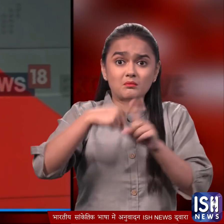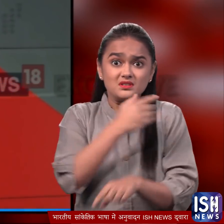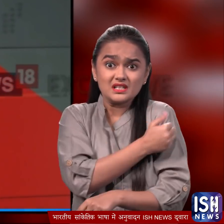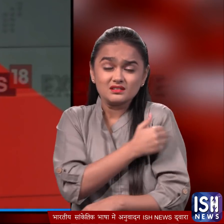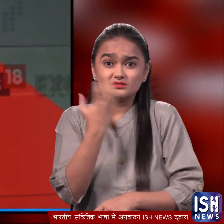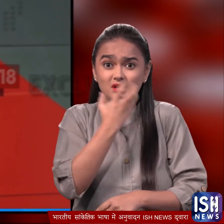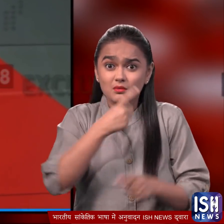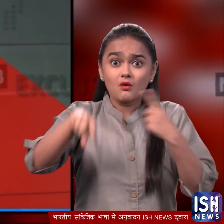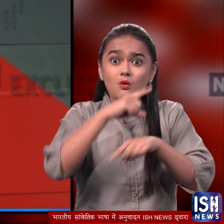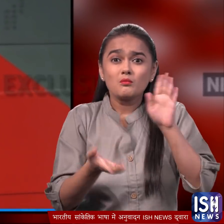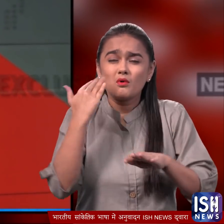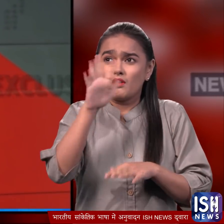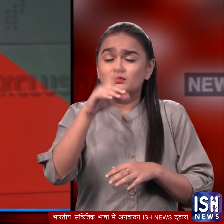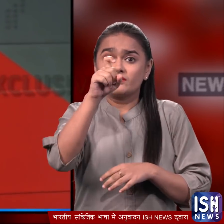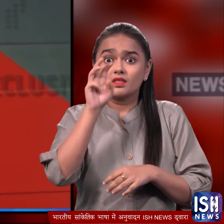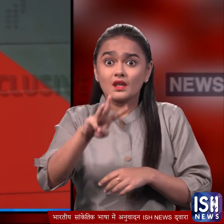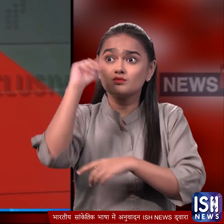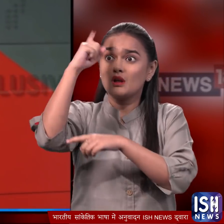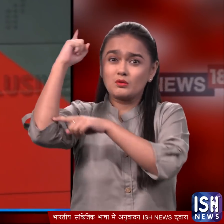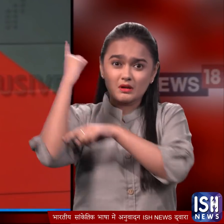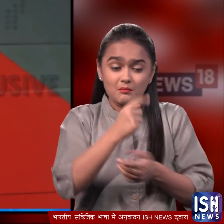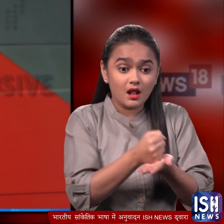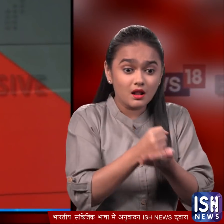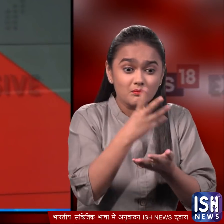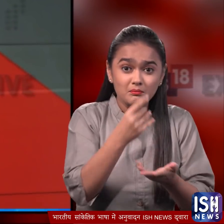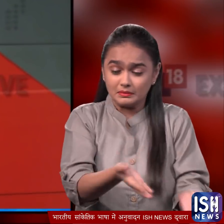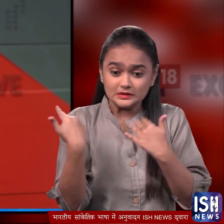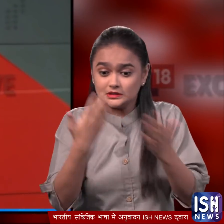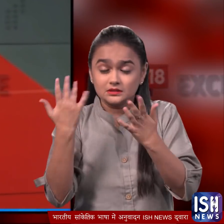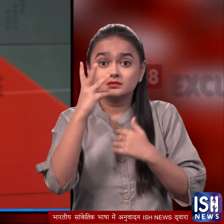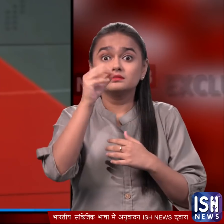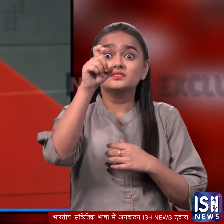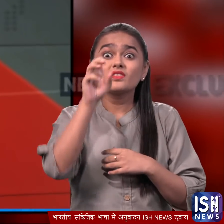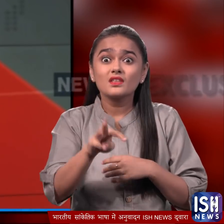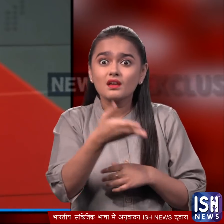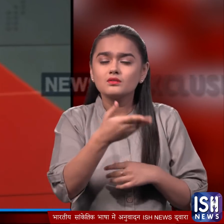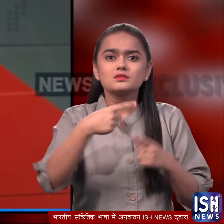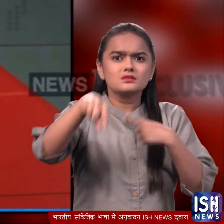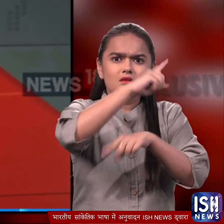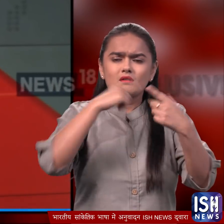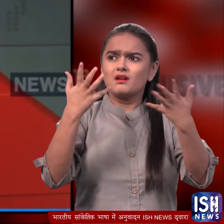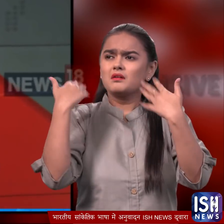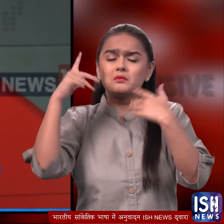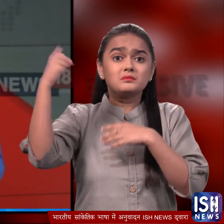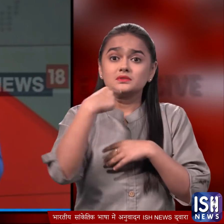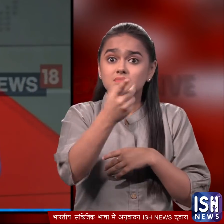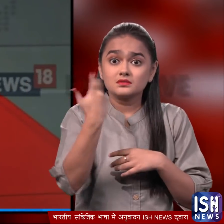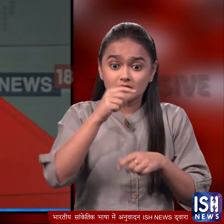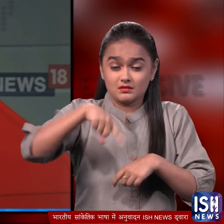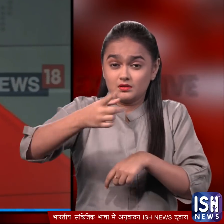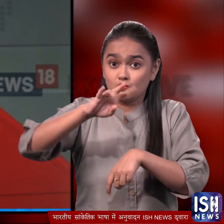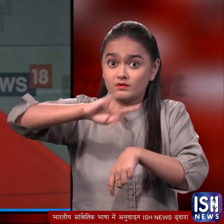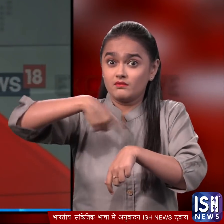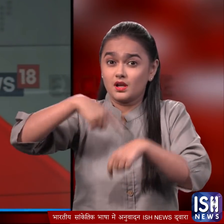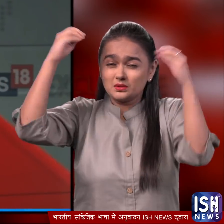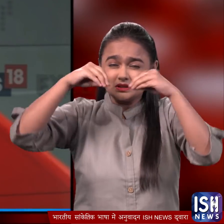और जामनगर में लगभग 7,000 लोगों को हेलीकॉप्टर और नाव की मदद से रेस्क्यू करना पड़ा है। तो वहीं मौसम विभाग ने पूरे गुजरात के लोगों को अगले 24